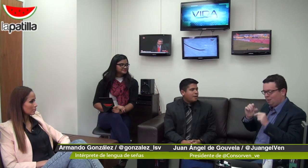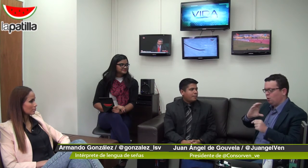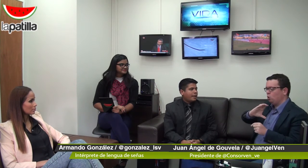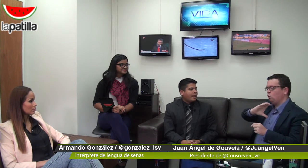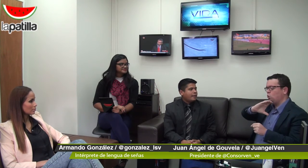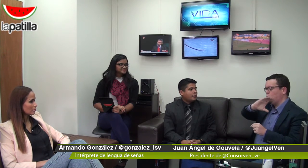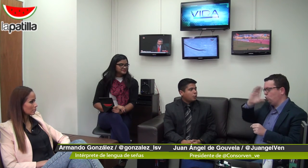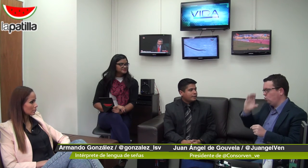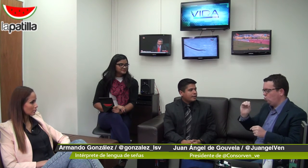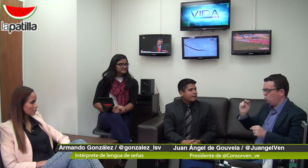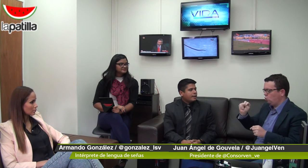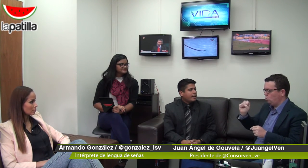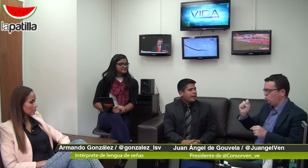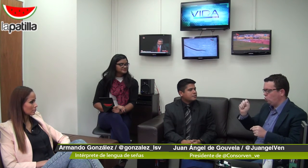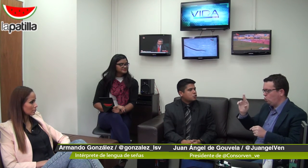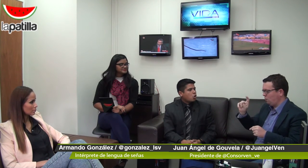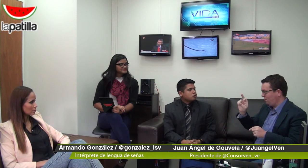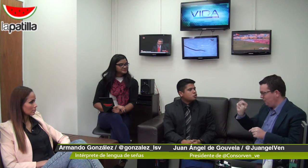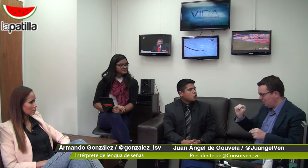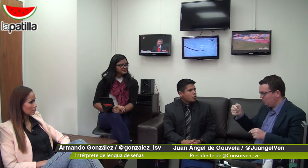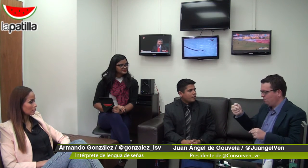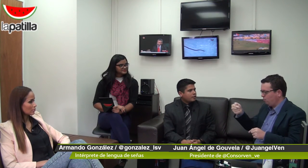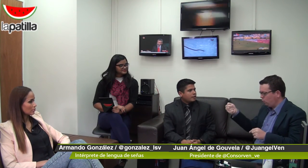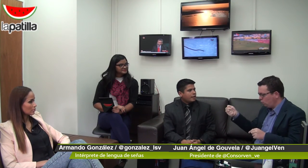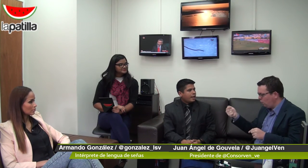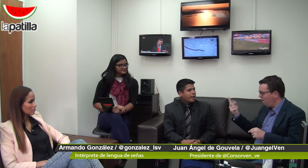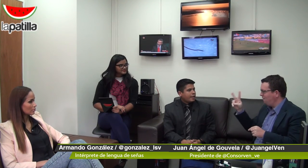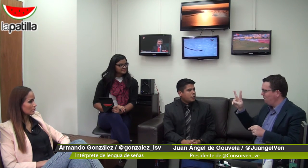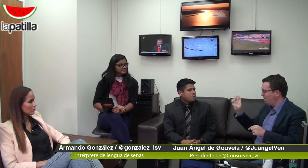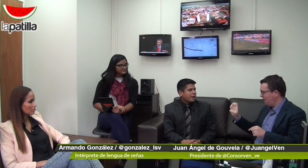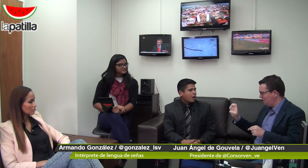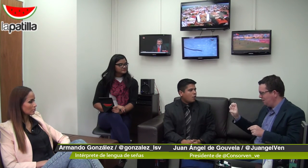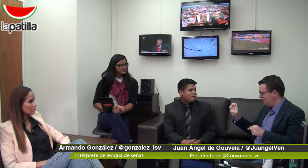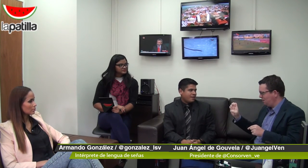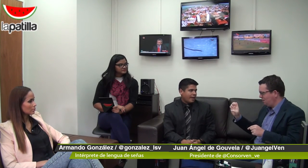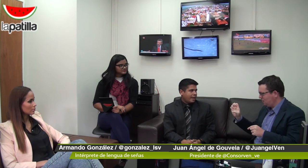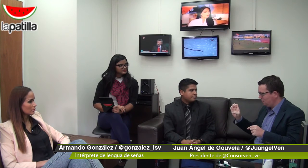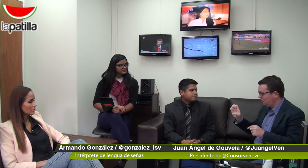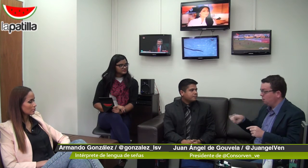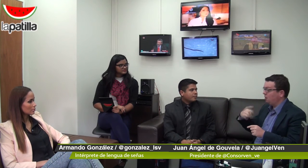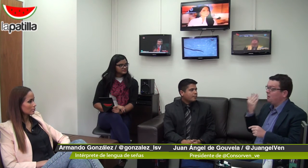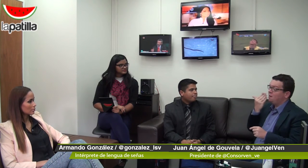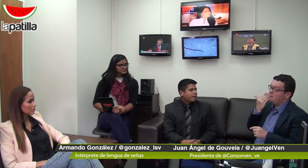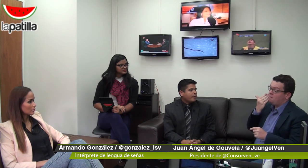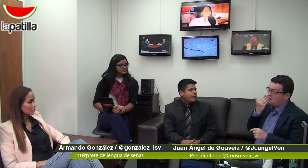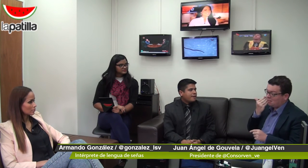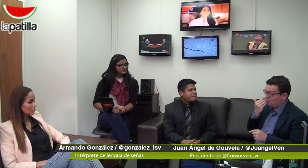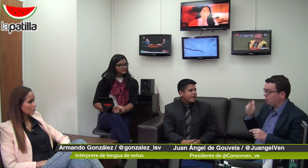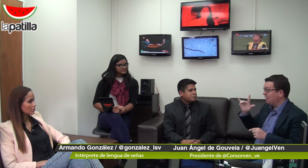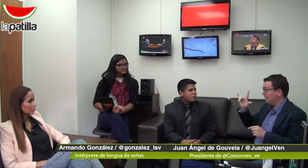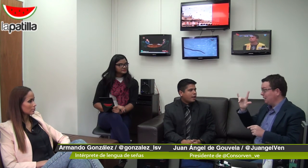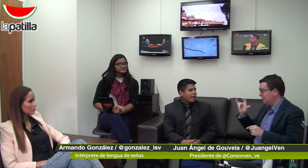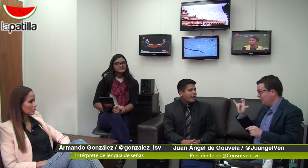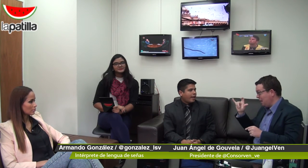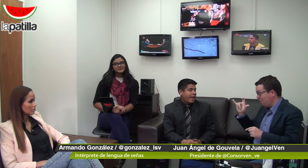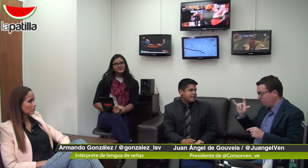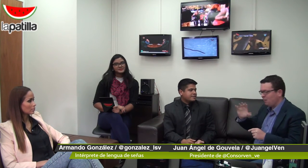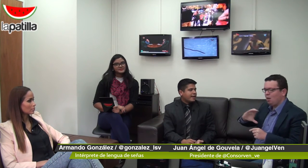El Twitter es consorven-ve y en Facebook e Instagram